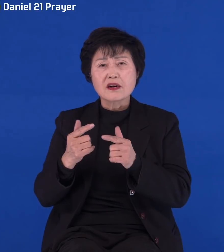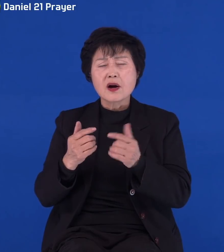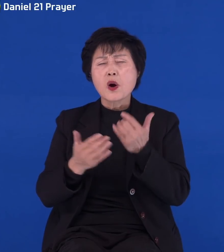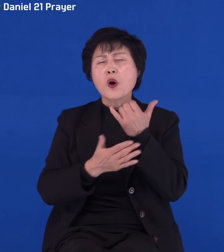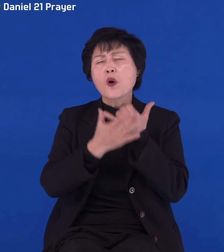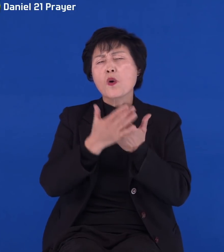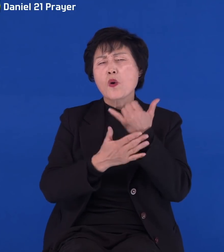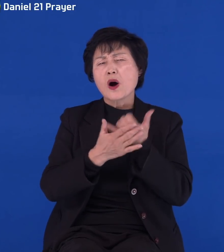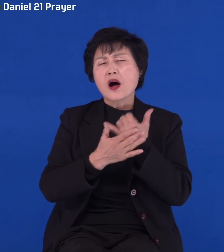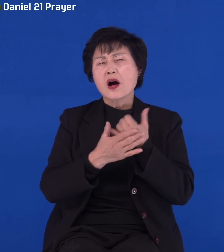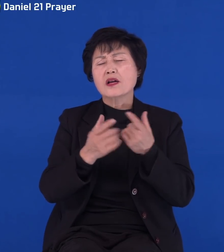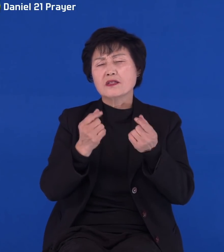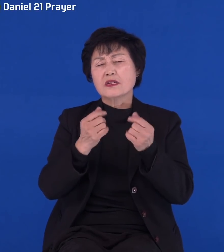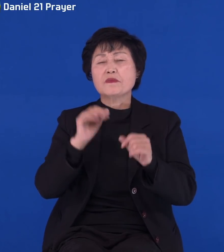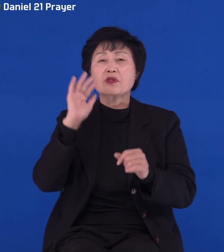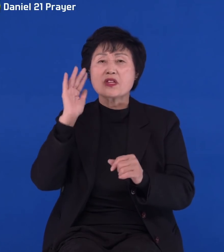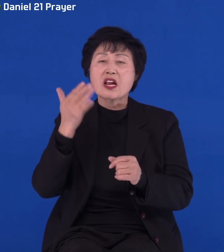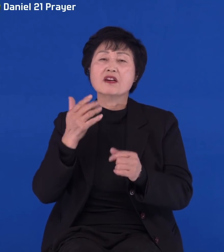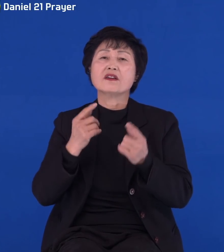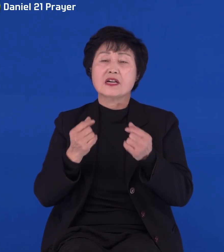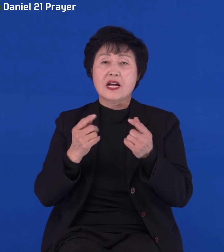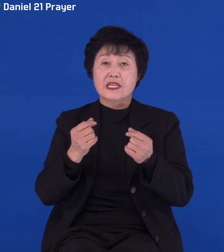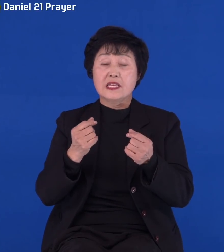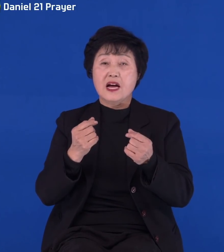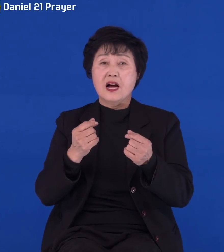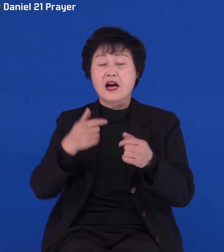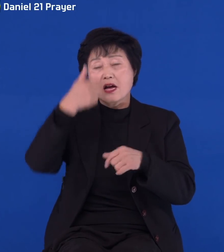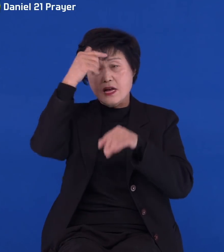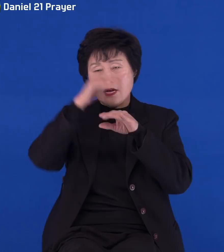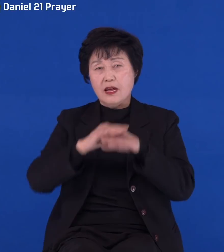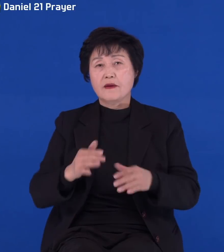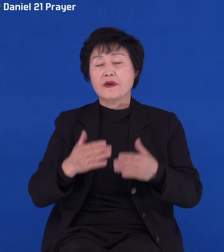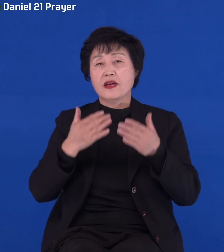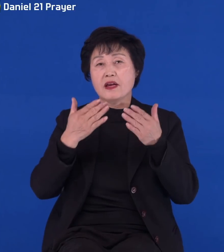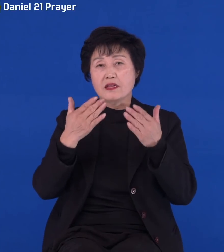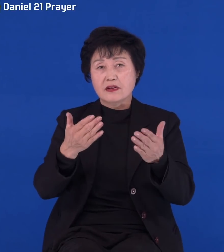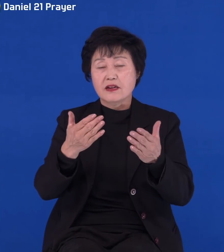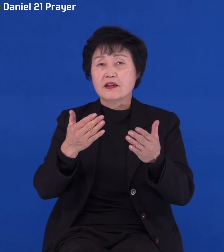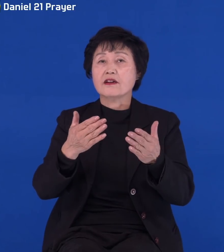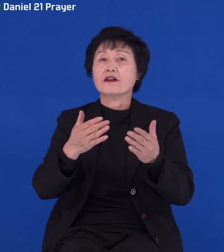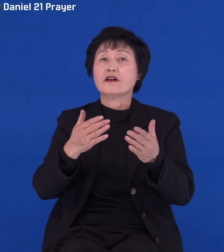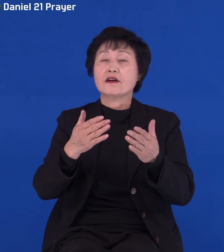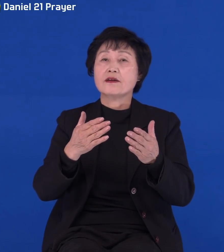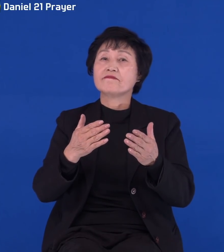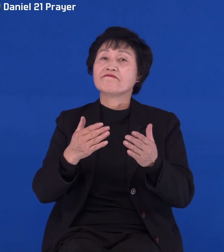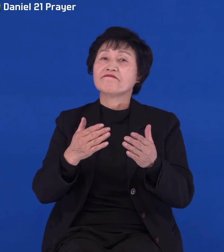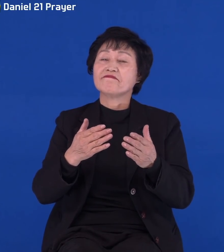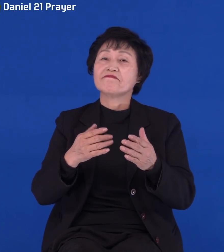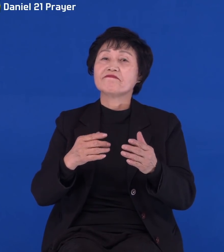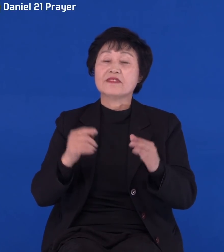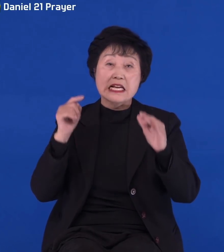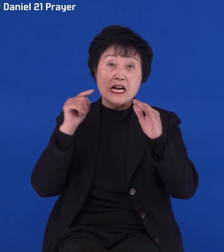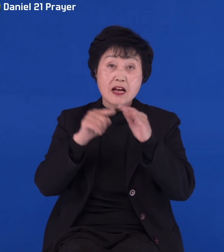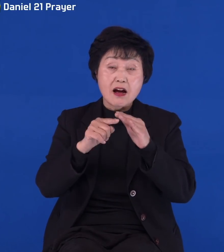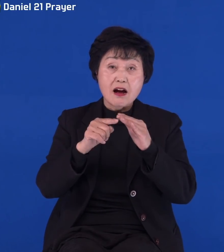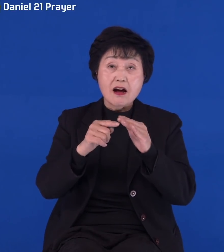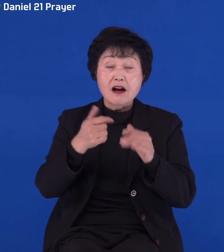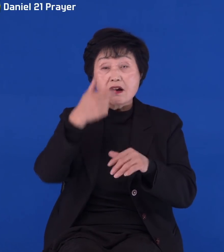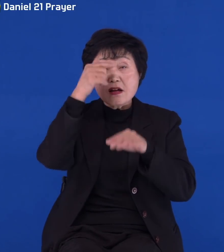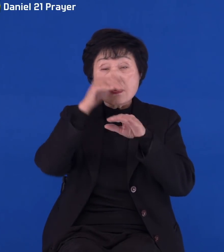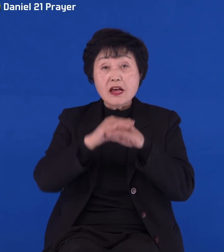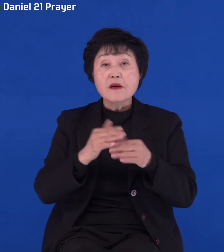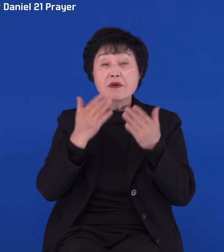또 흩어지면 어떡해? 펑펑 우시면서 예배 드리러 갔습니다. 예배를 드렸는데 어떤 마음이었을까요? 그냥 하나님 앞에